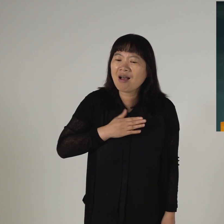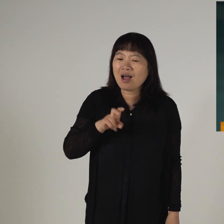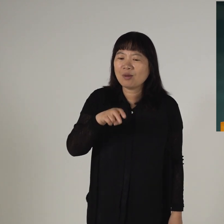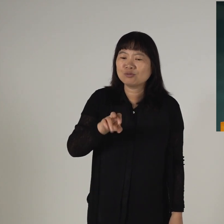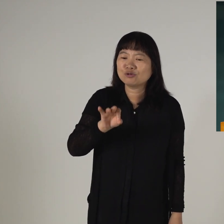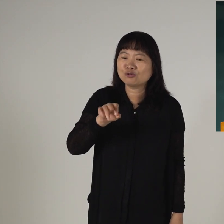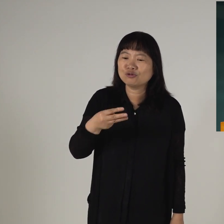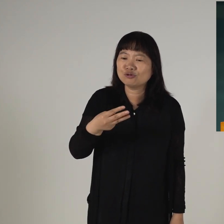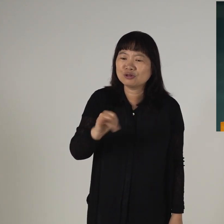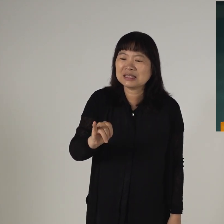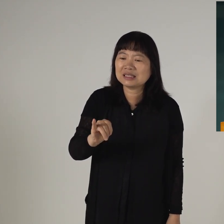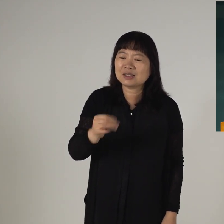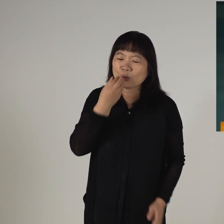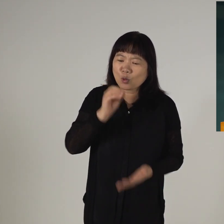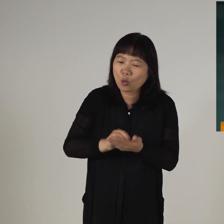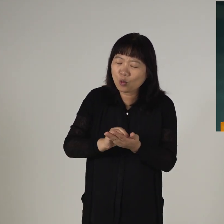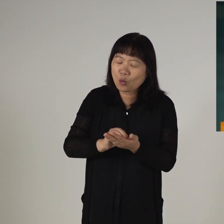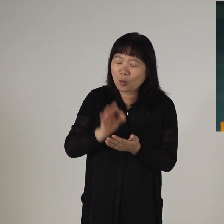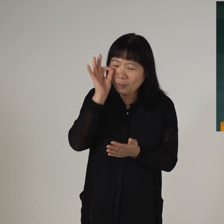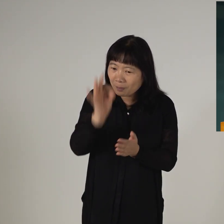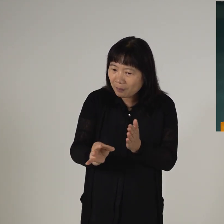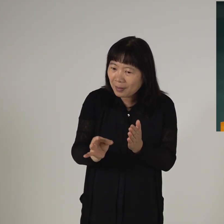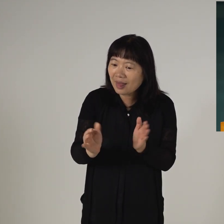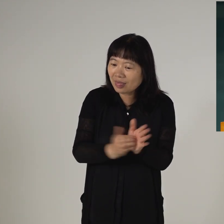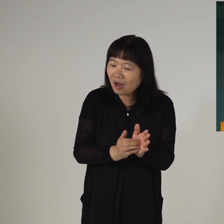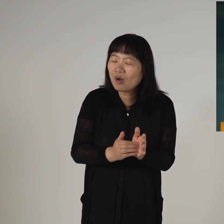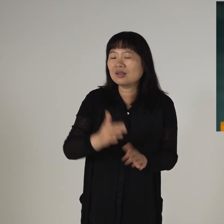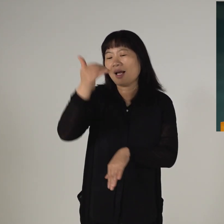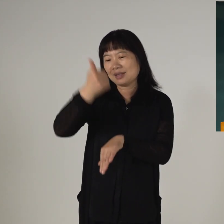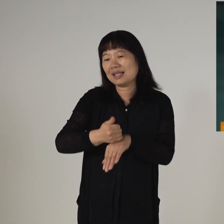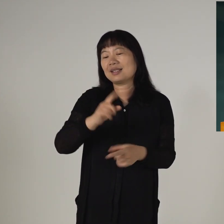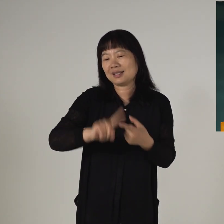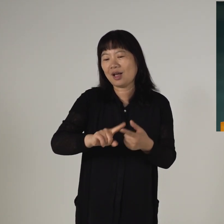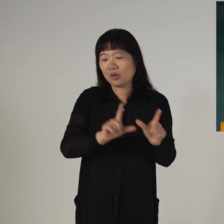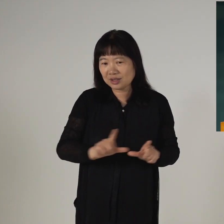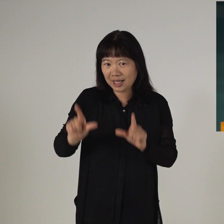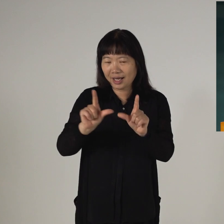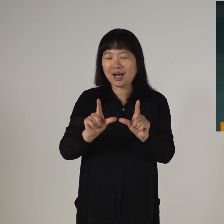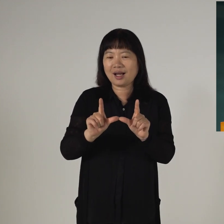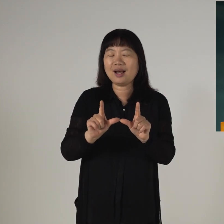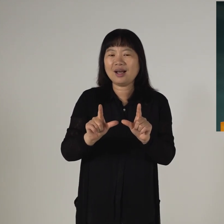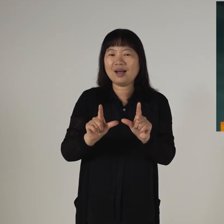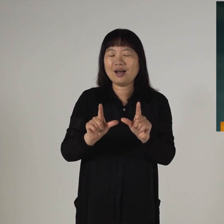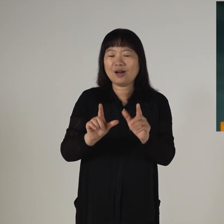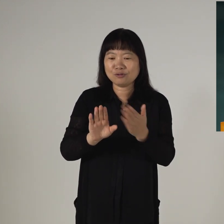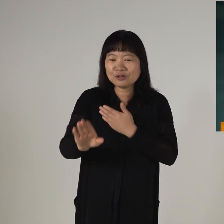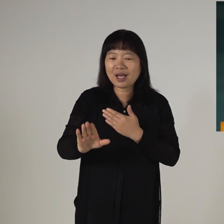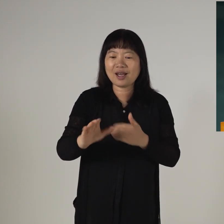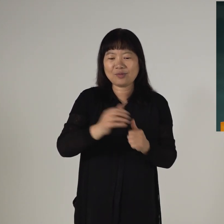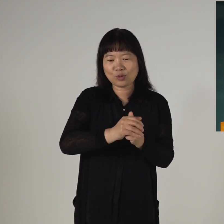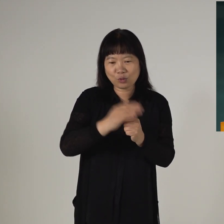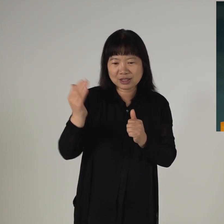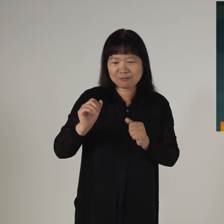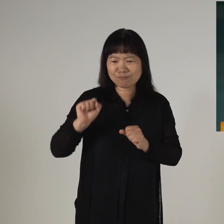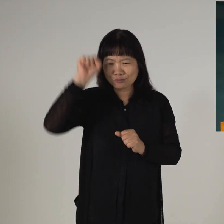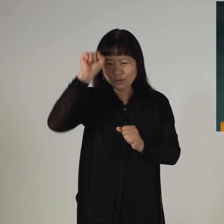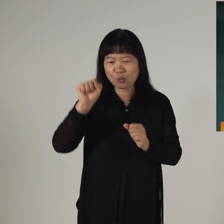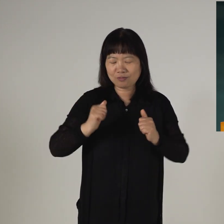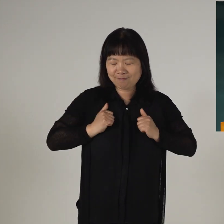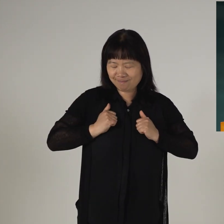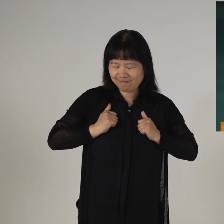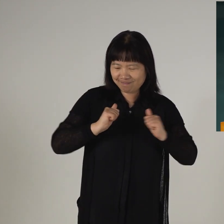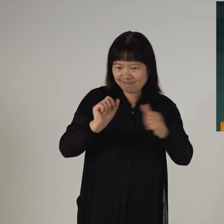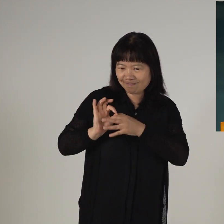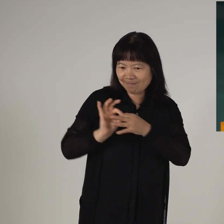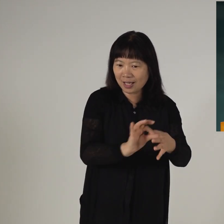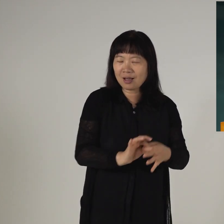뭉우리돌로 봤다면 나는 끝까지 뭉우리돌로 살아서 독립운동을 할 거다.